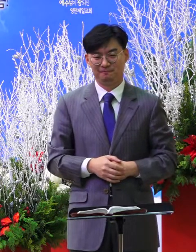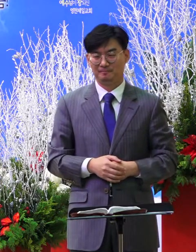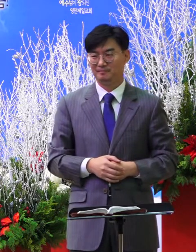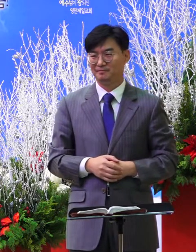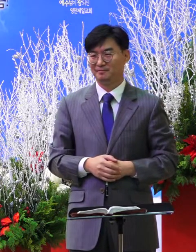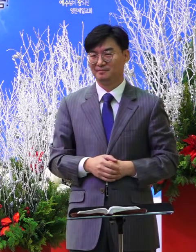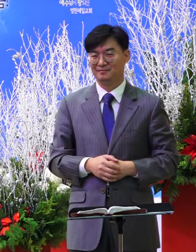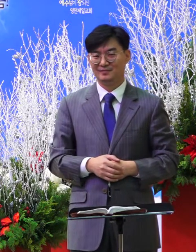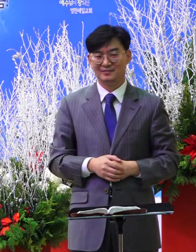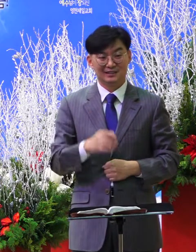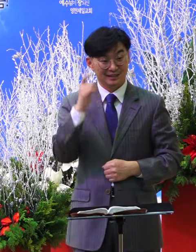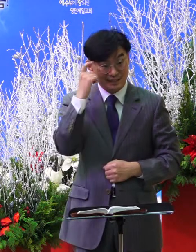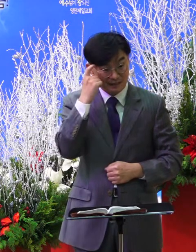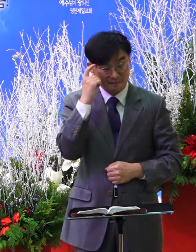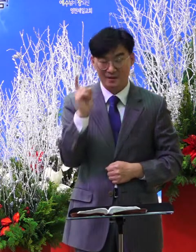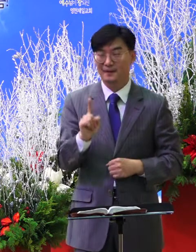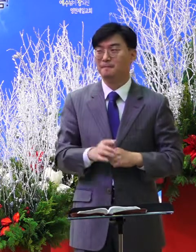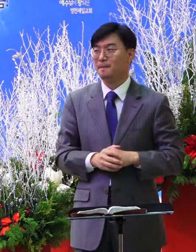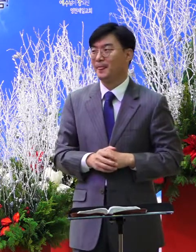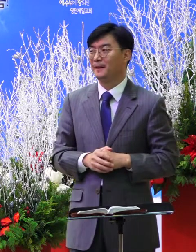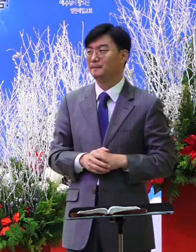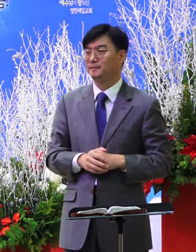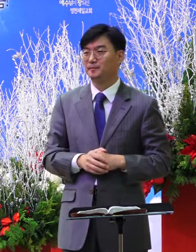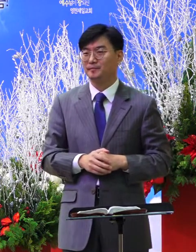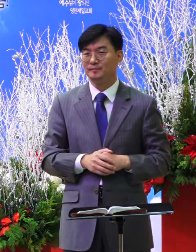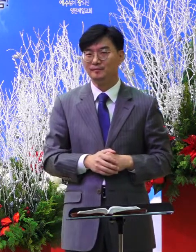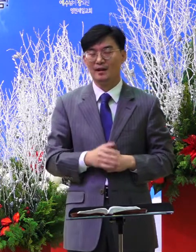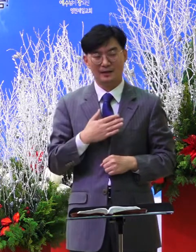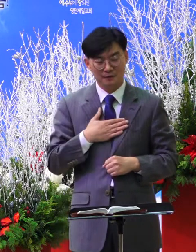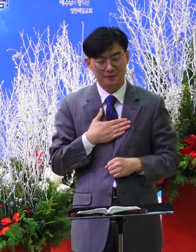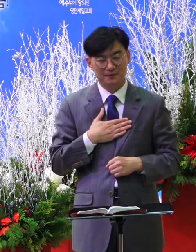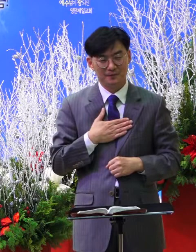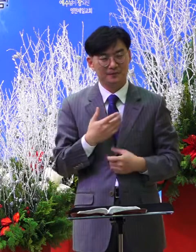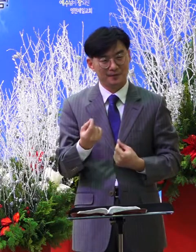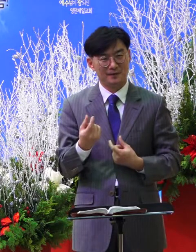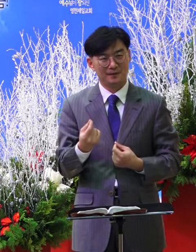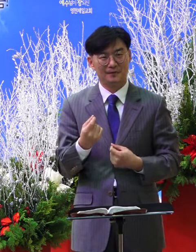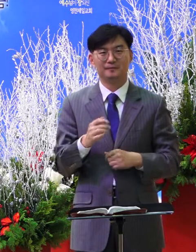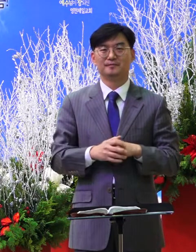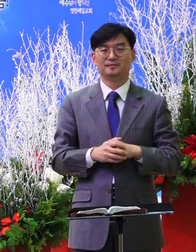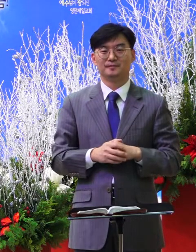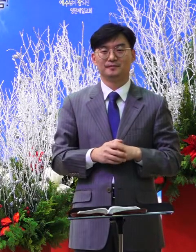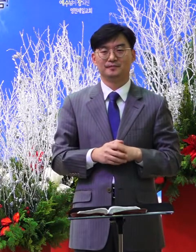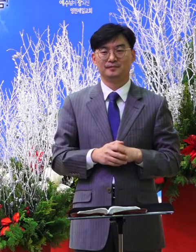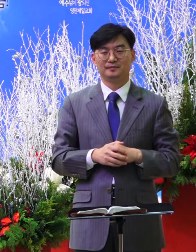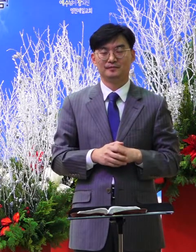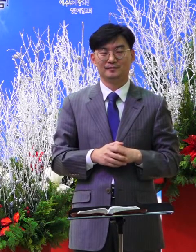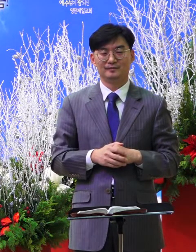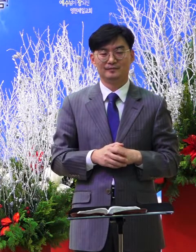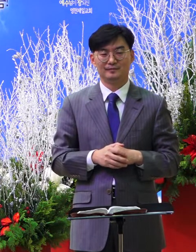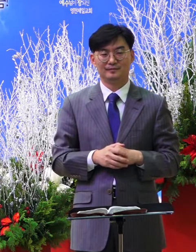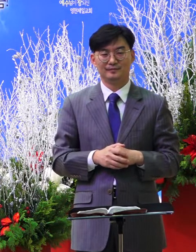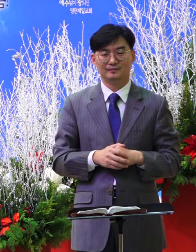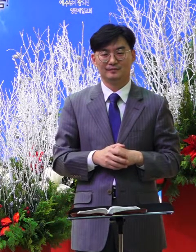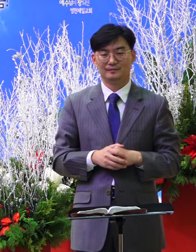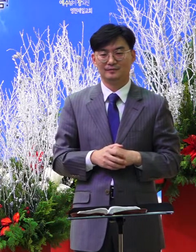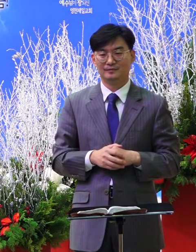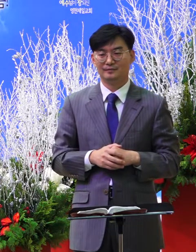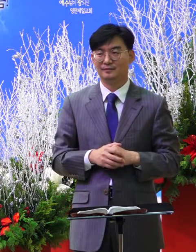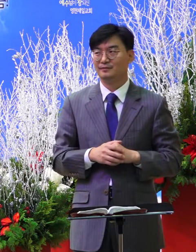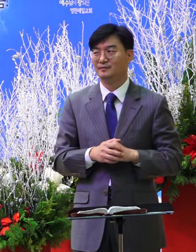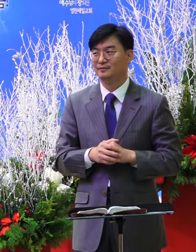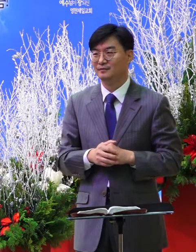우리는 생각할 때에 저도 그렇습니다. 우리가 이원론적 생각을 참 많이 합니다. 초대교회